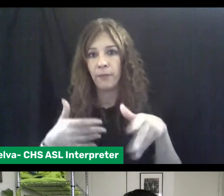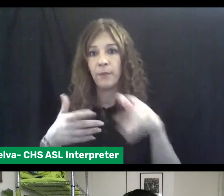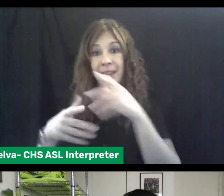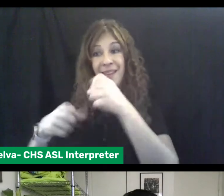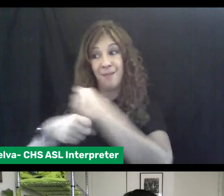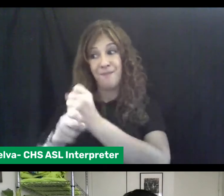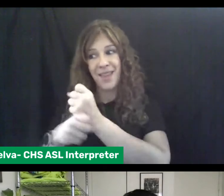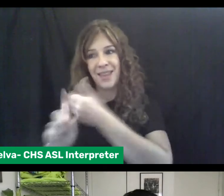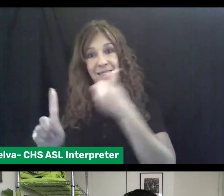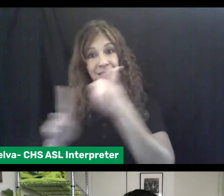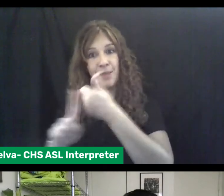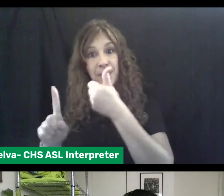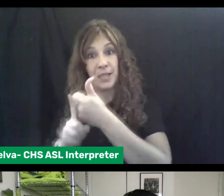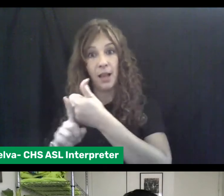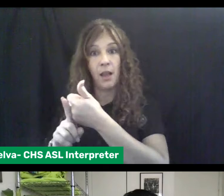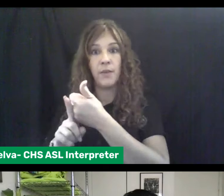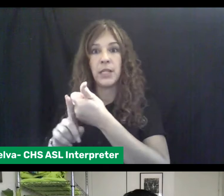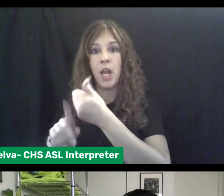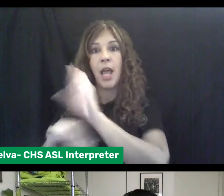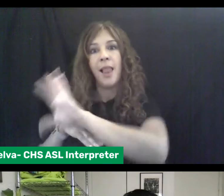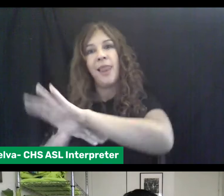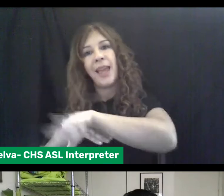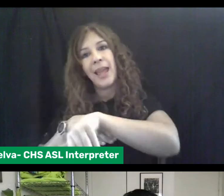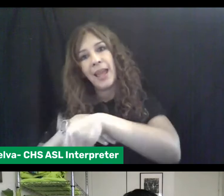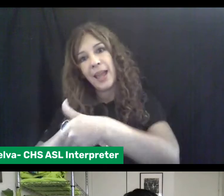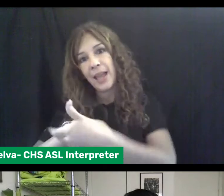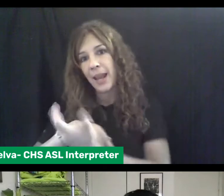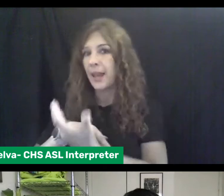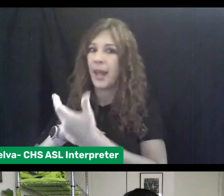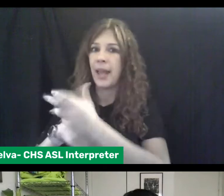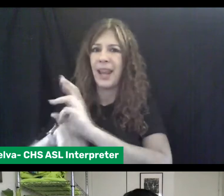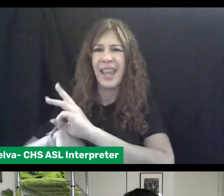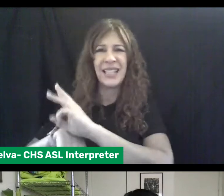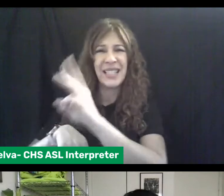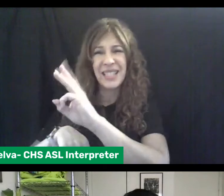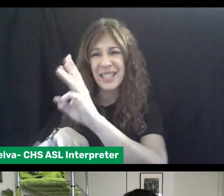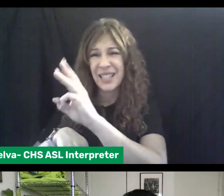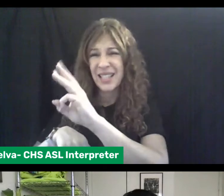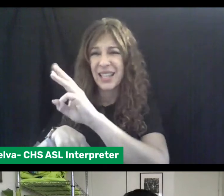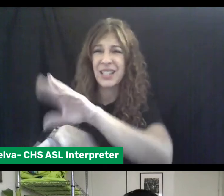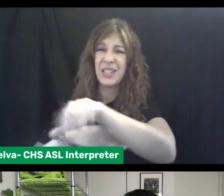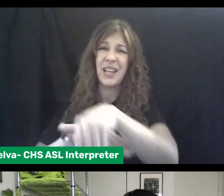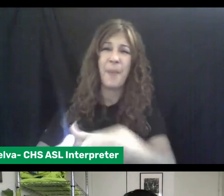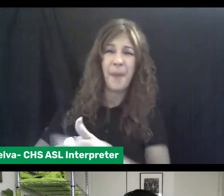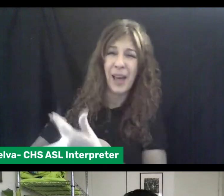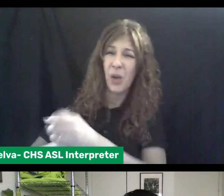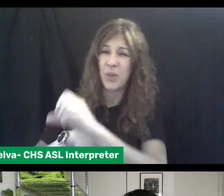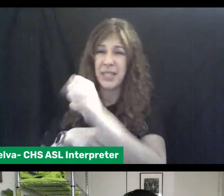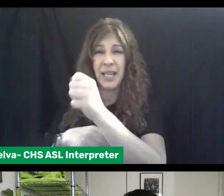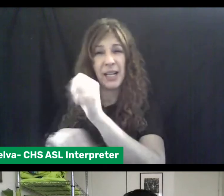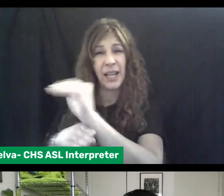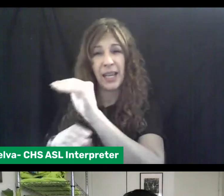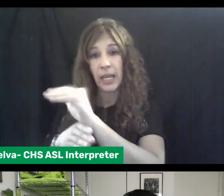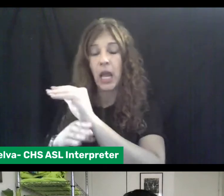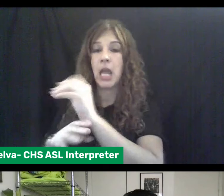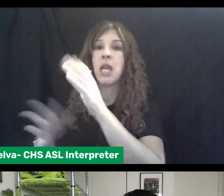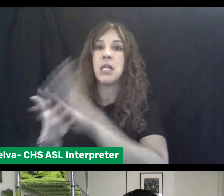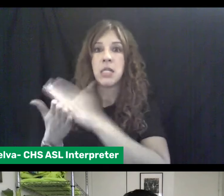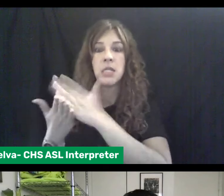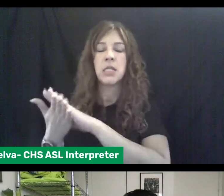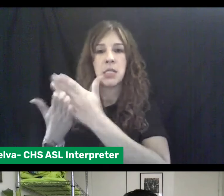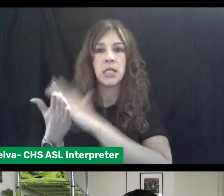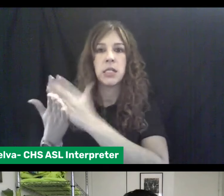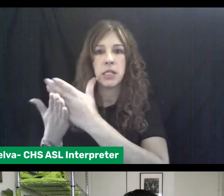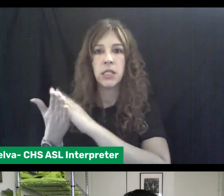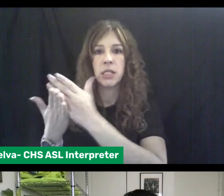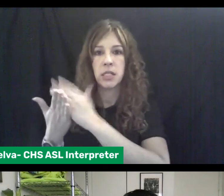hacerlos en la tarde, noche, digamos, de las 6 de la tarde a las 10 de la noche, y empezarlos a